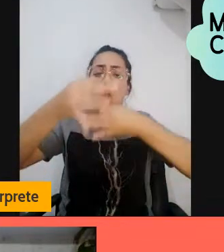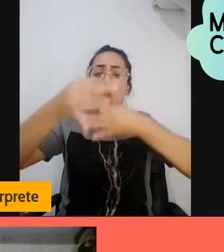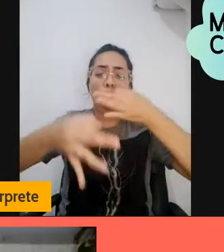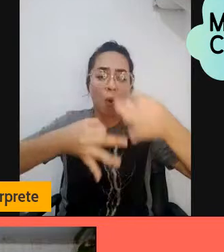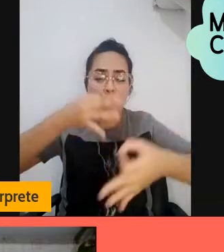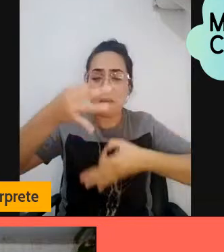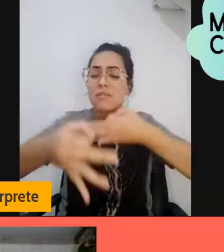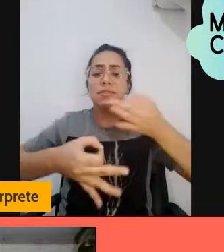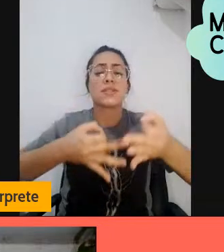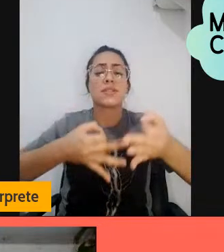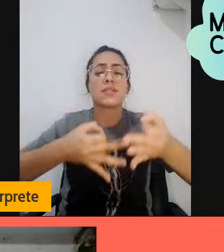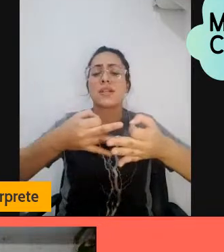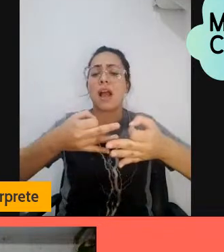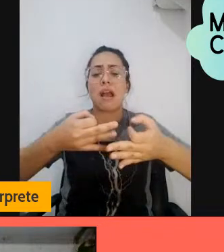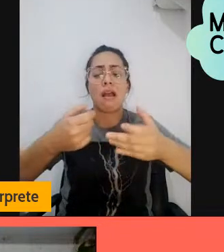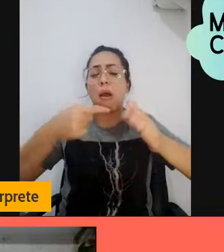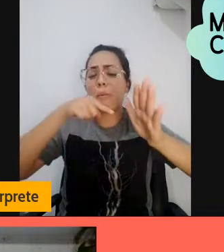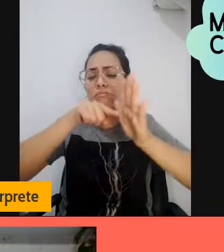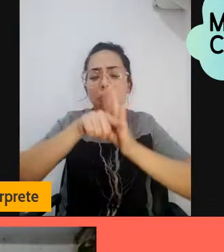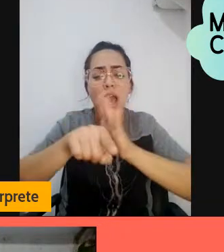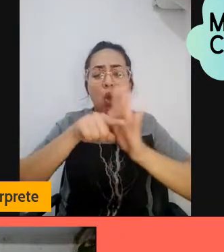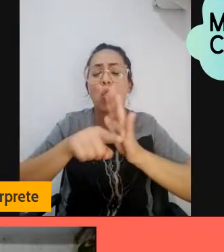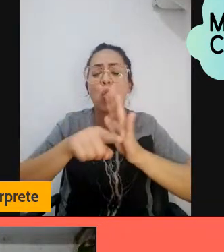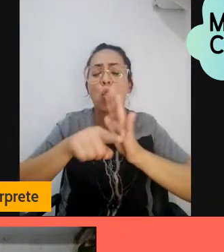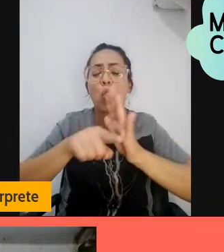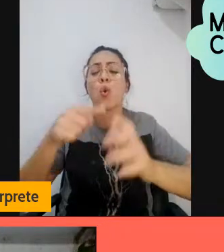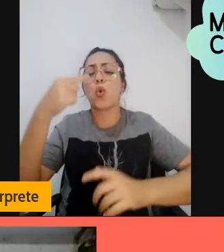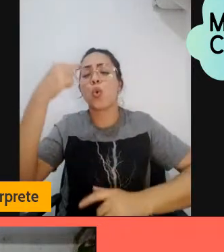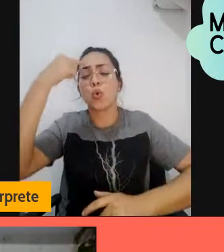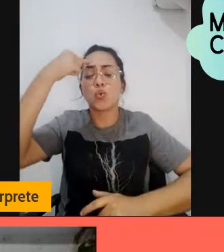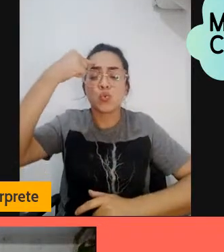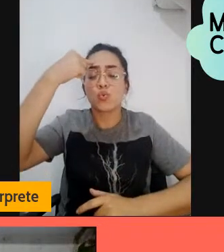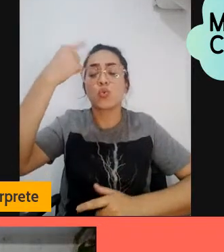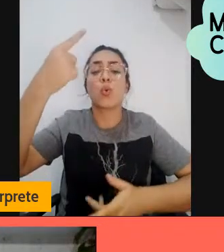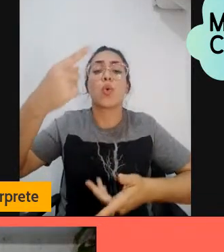para quem desejar interagir com o professor